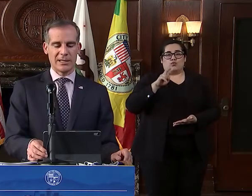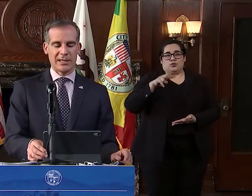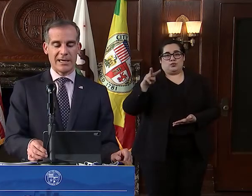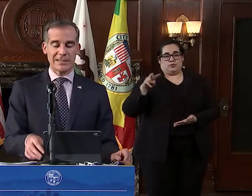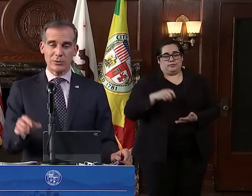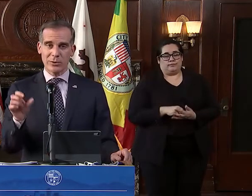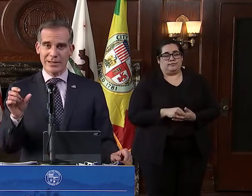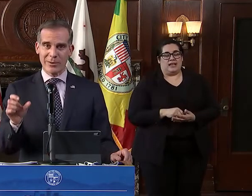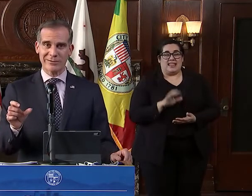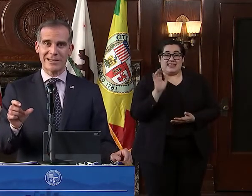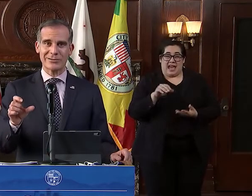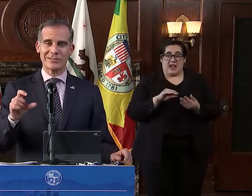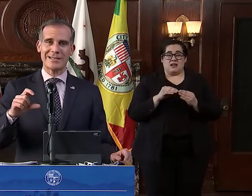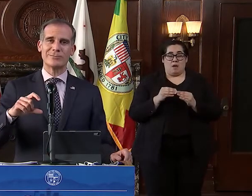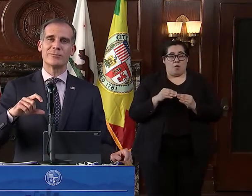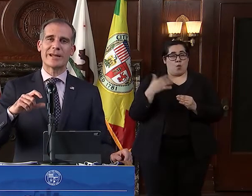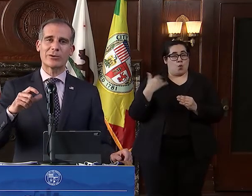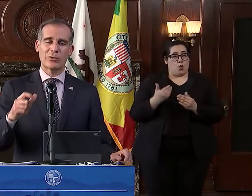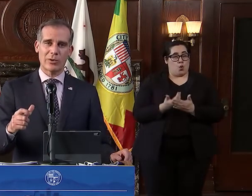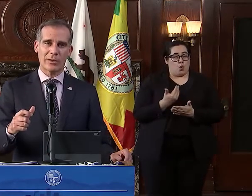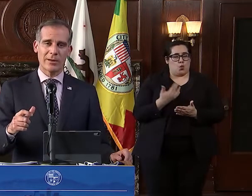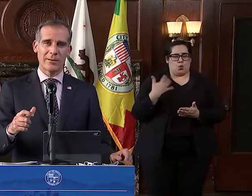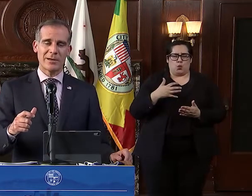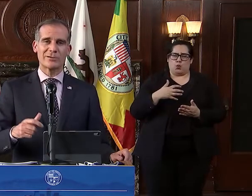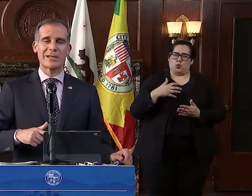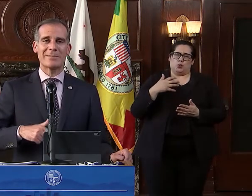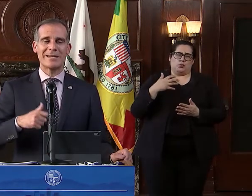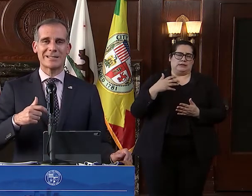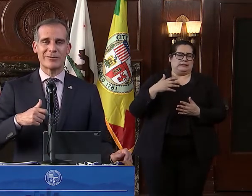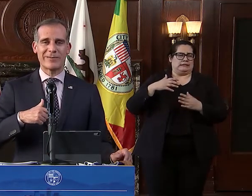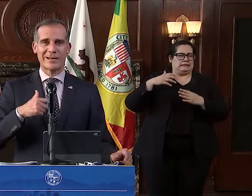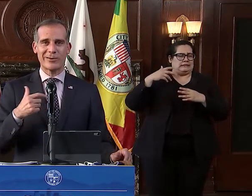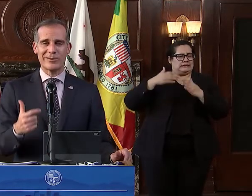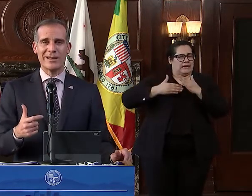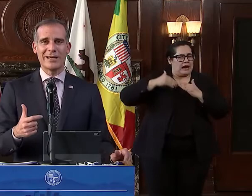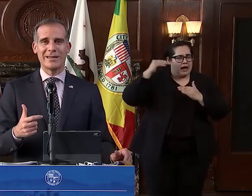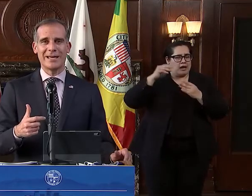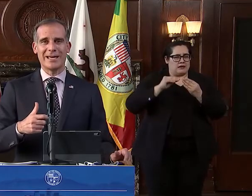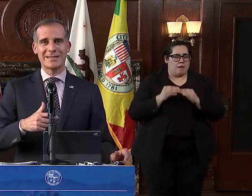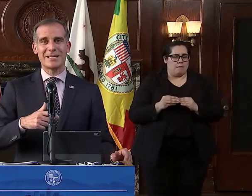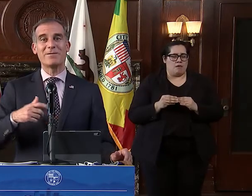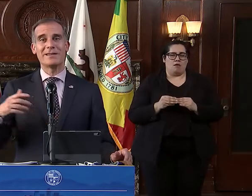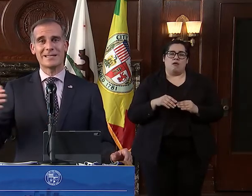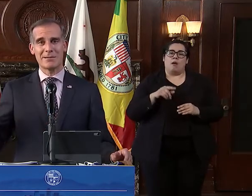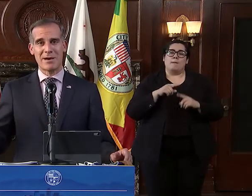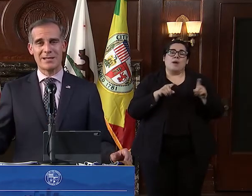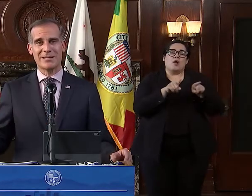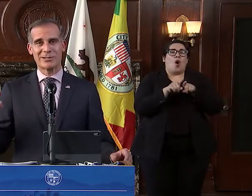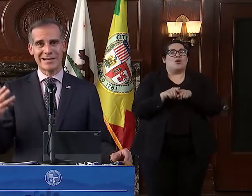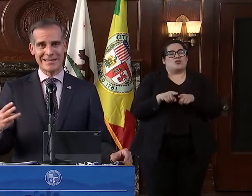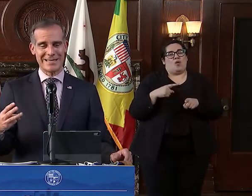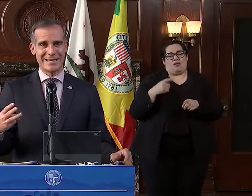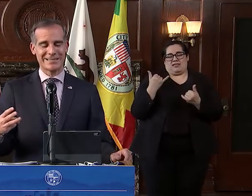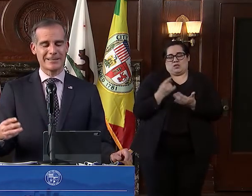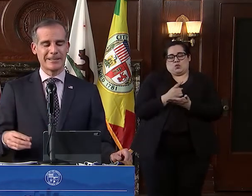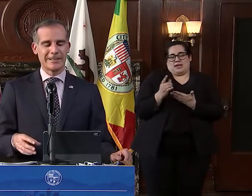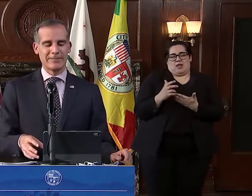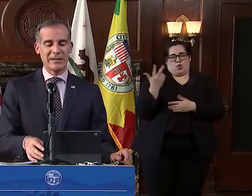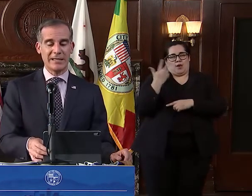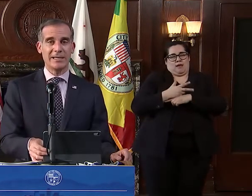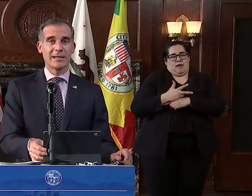47,822. Este número de nuevos casos es un récord, pero también es una reflexión de este fin de semana, los 3